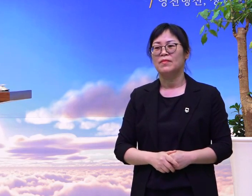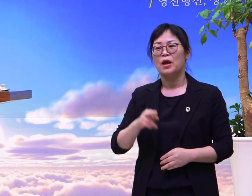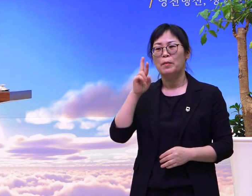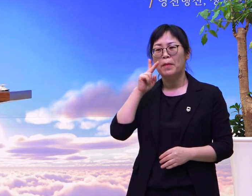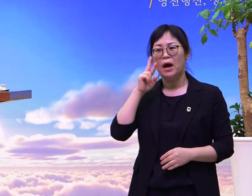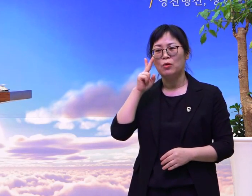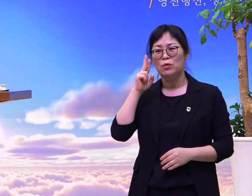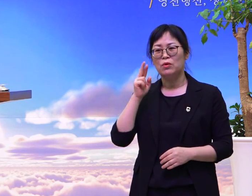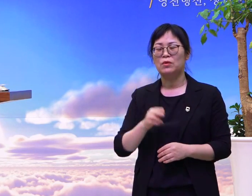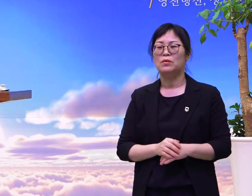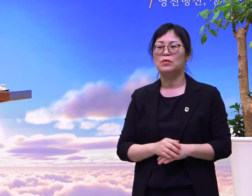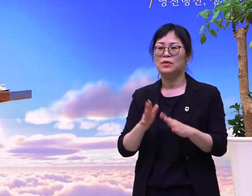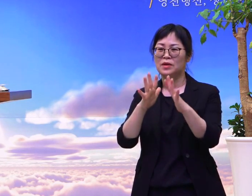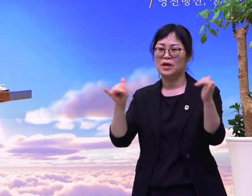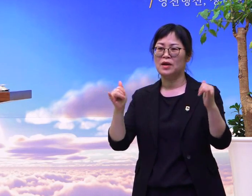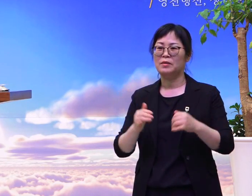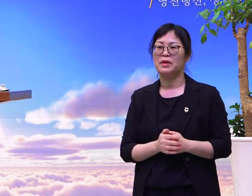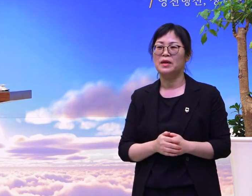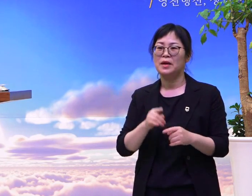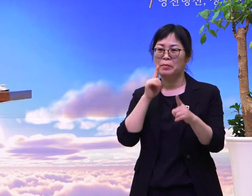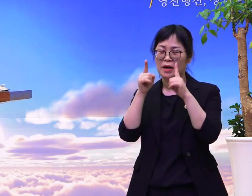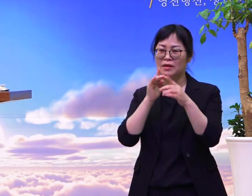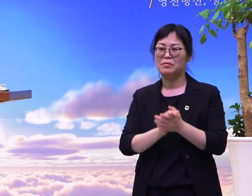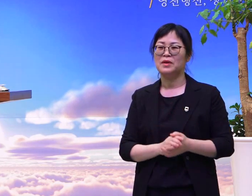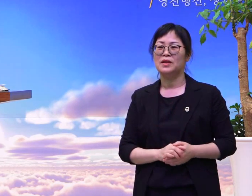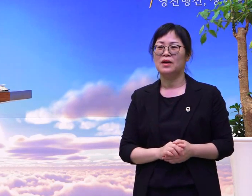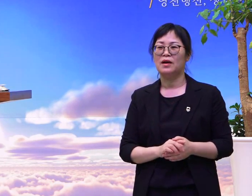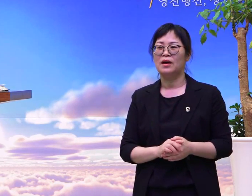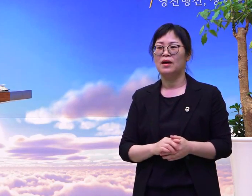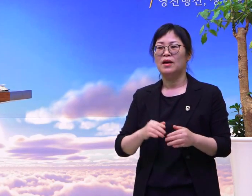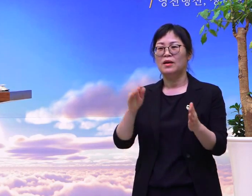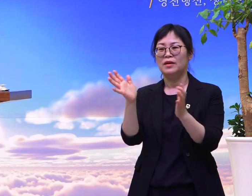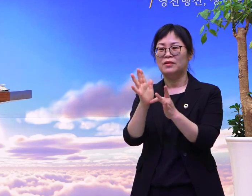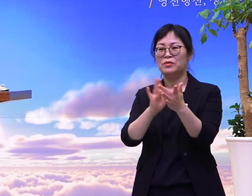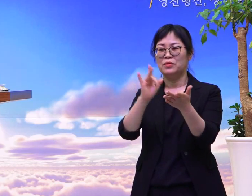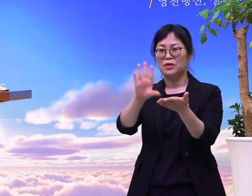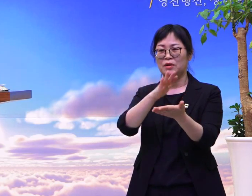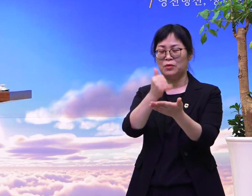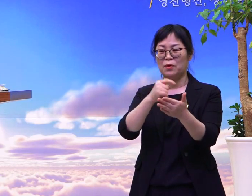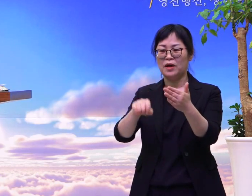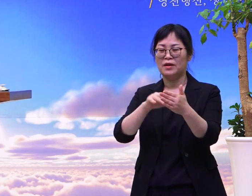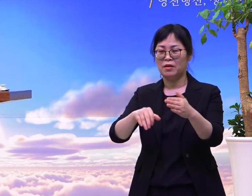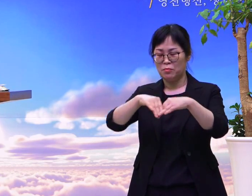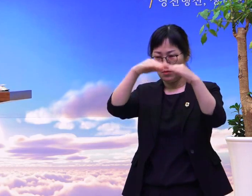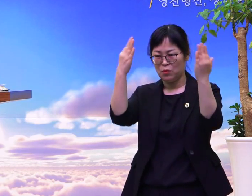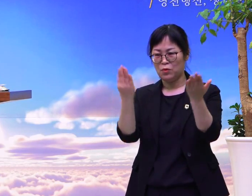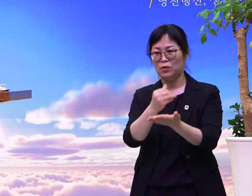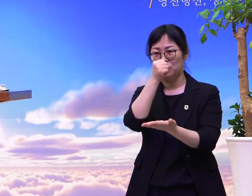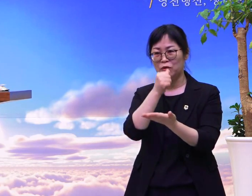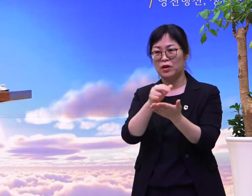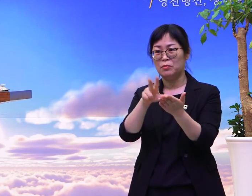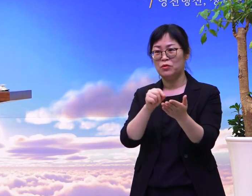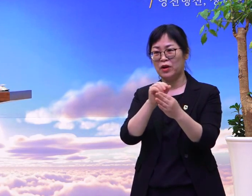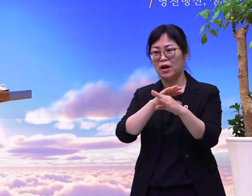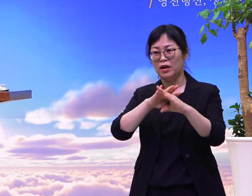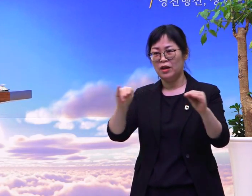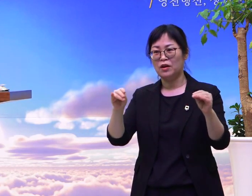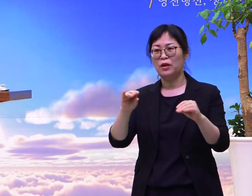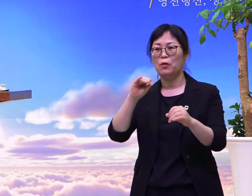바울은 이미 우리가 예수 그리스도 안에서 모든 죄의 문제가 해결돼서 우리가 해방되어서